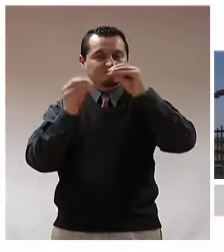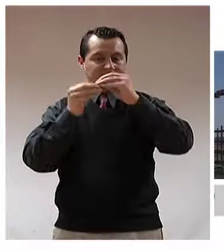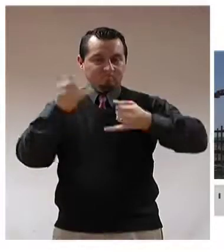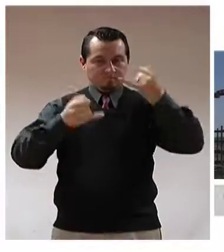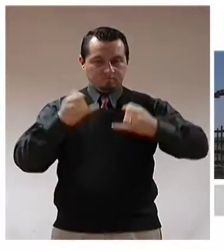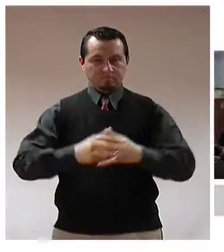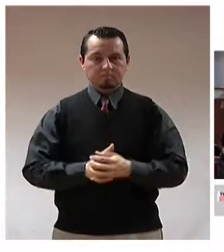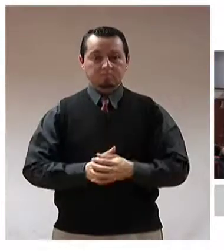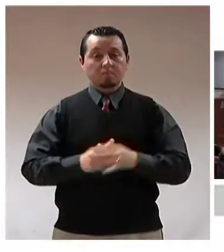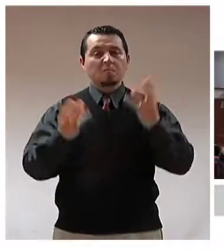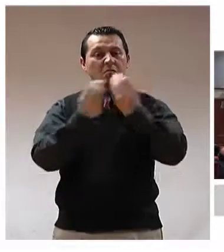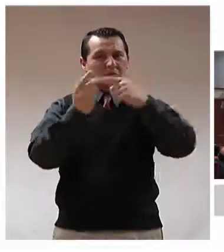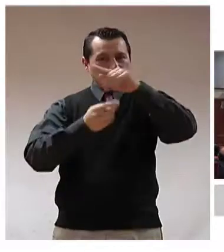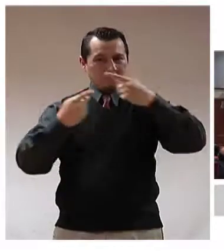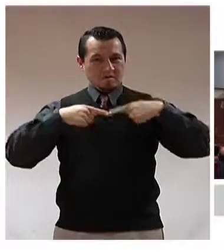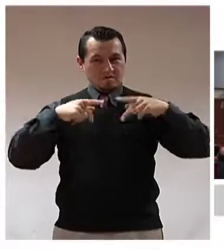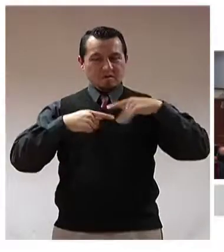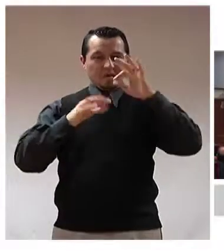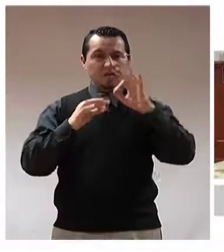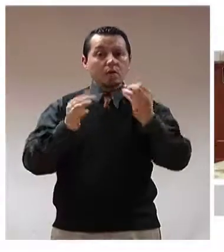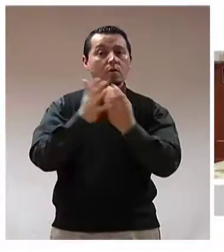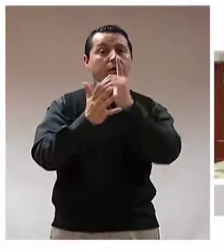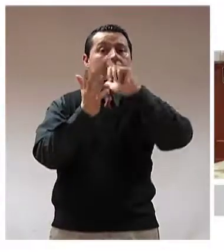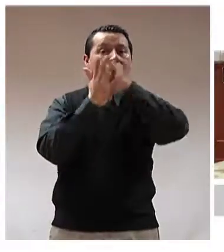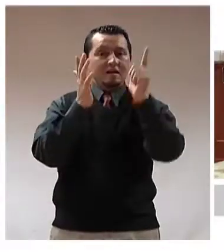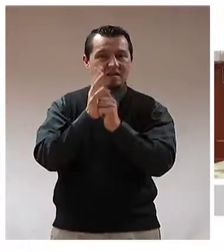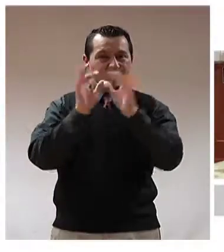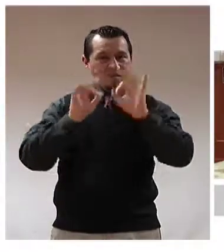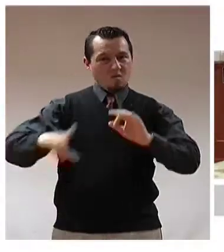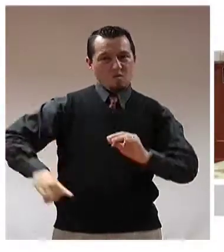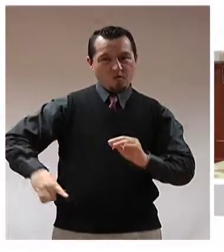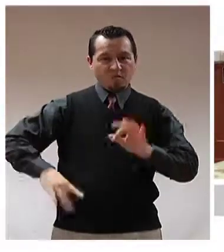bajo licitación. Los legisladores de Jalisco reglamentan las